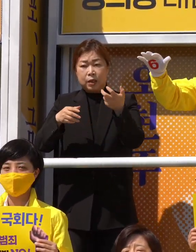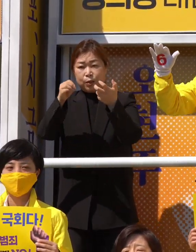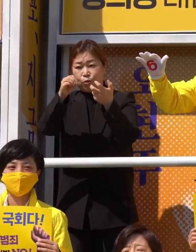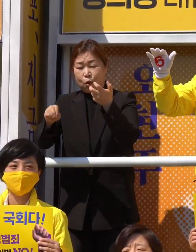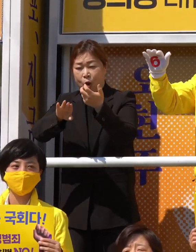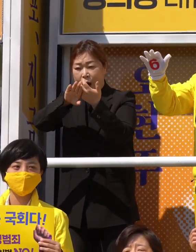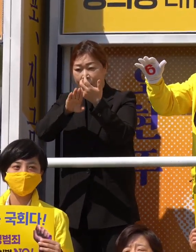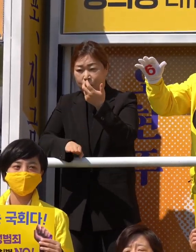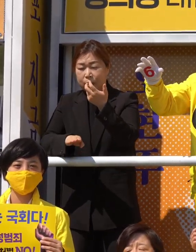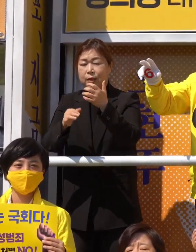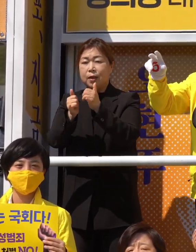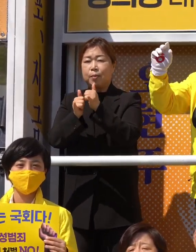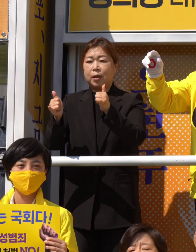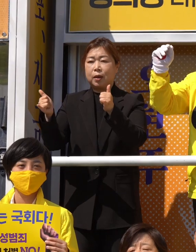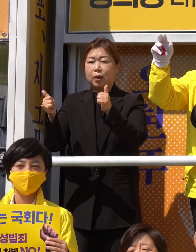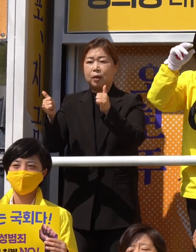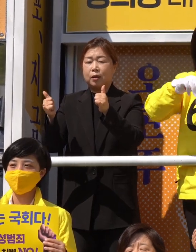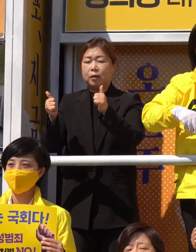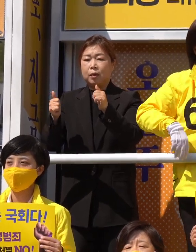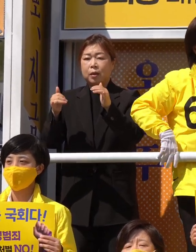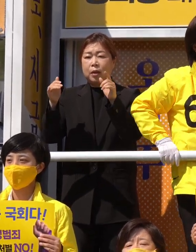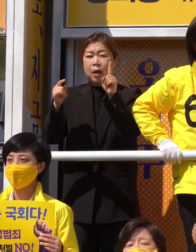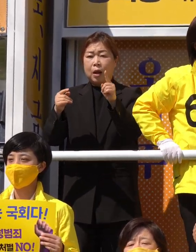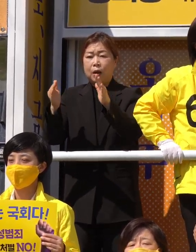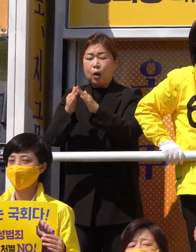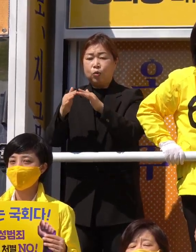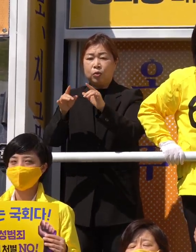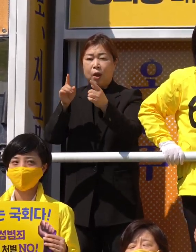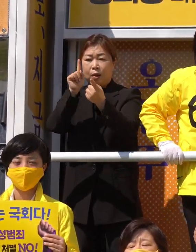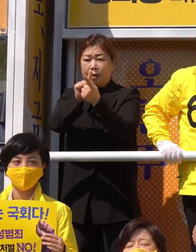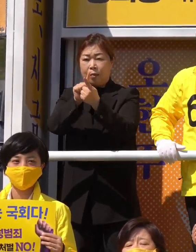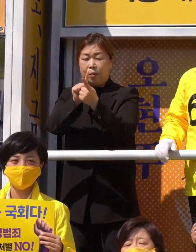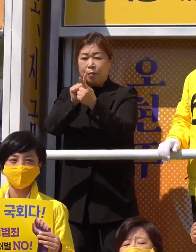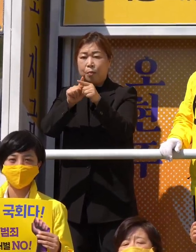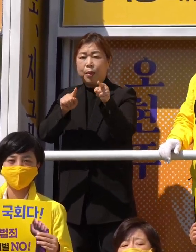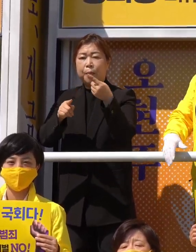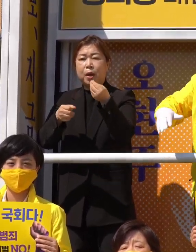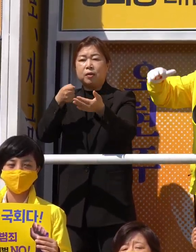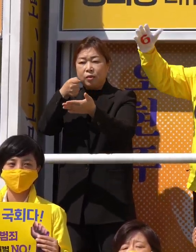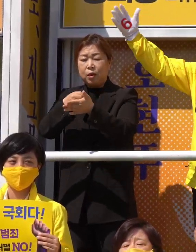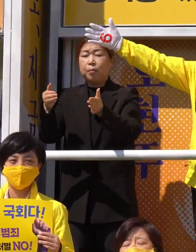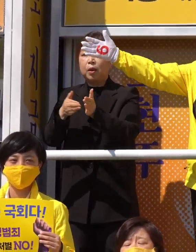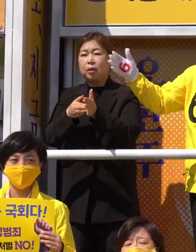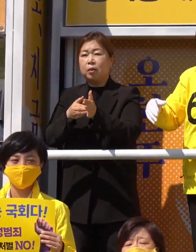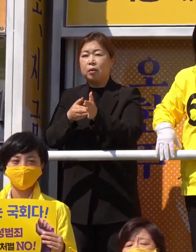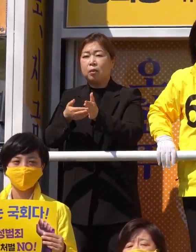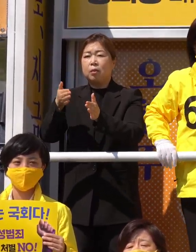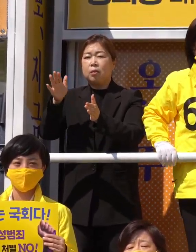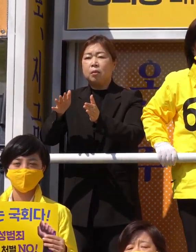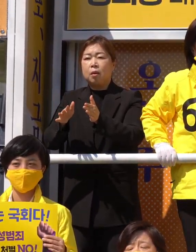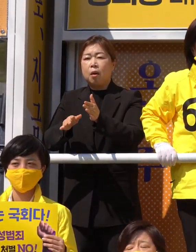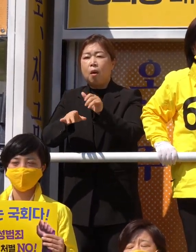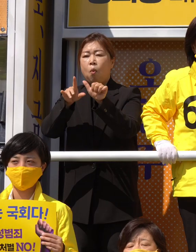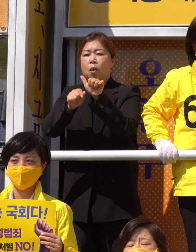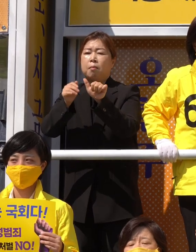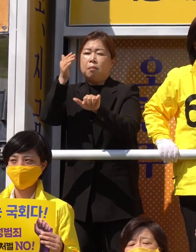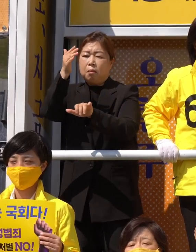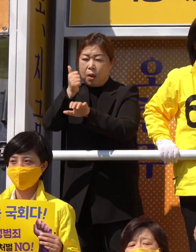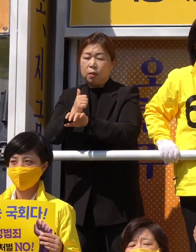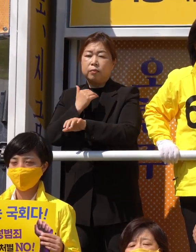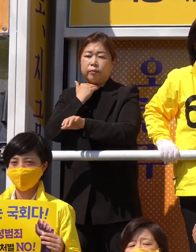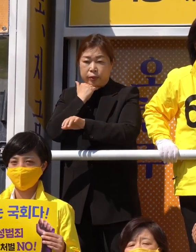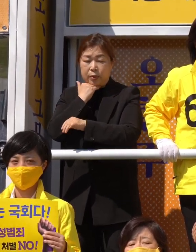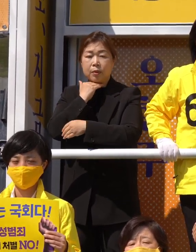70% 하위 시민에게 가구당 100만 원을 지급한다고 결정했습니다. 그것도 올 말에 한다고 합니다.